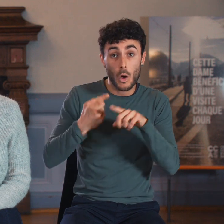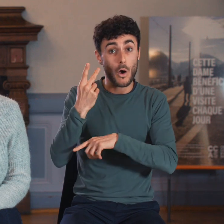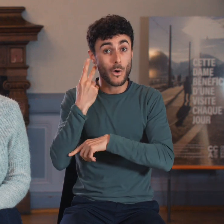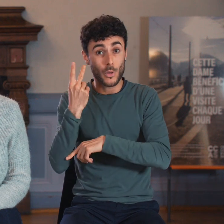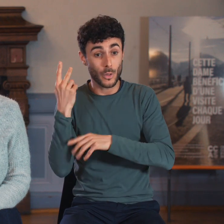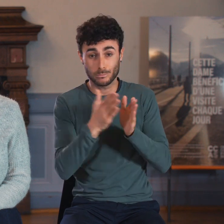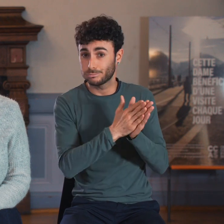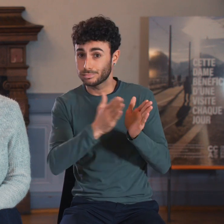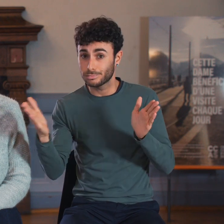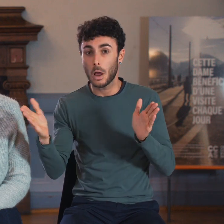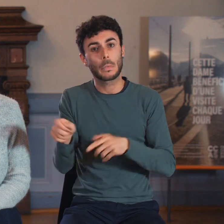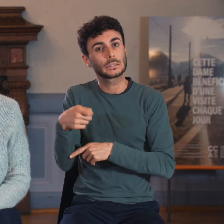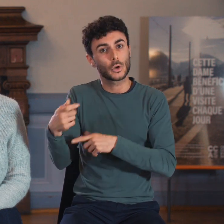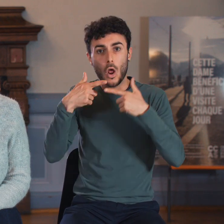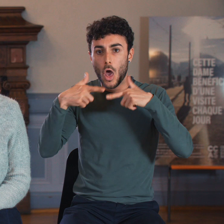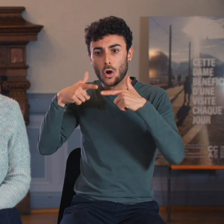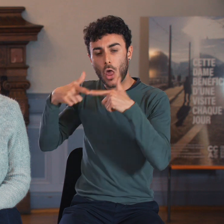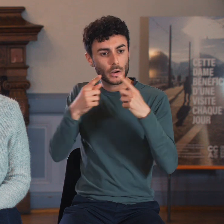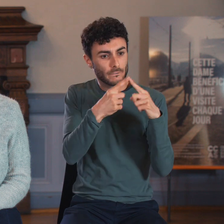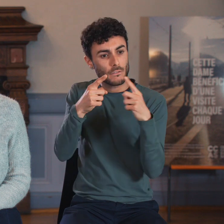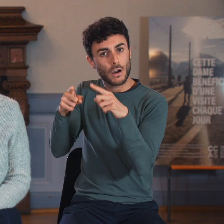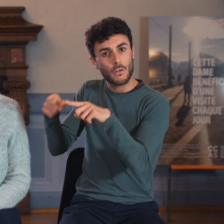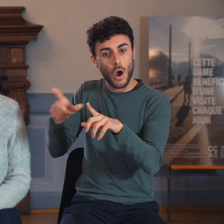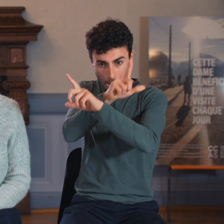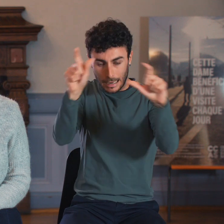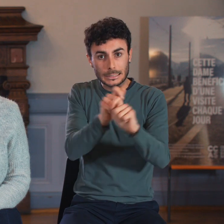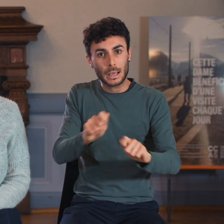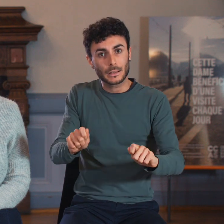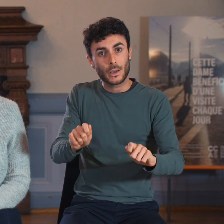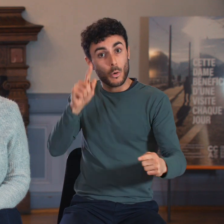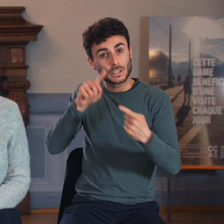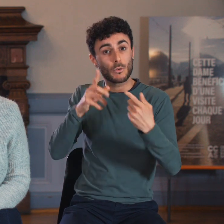différences linguistiques de chacun nous essayons de créer un projet citoyen